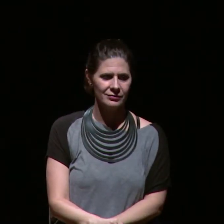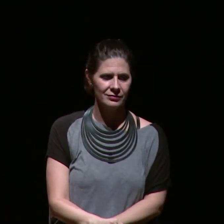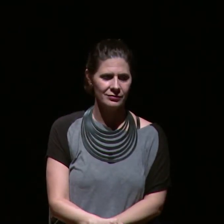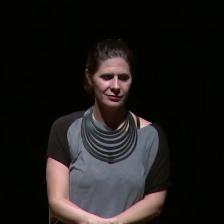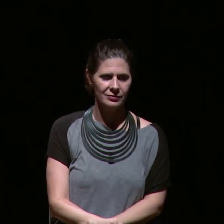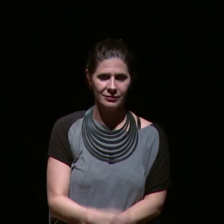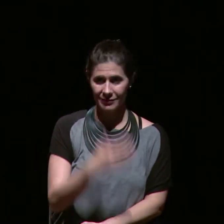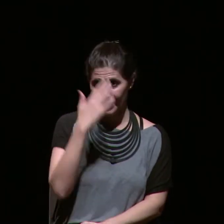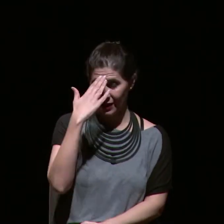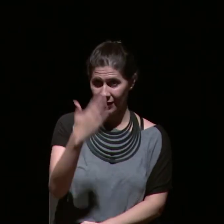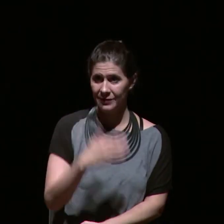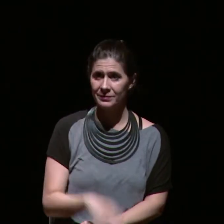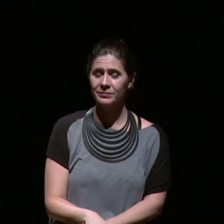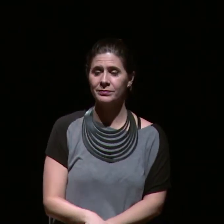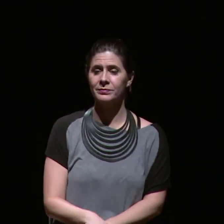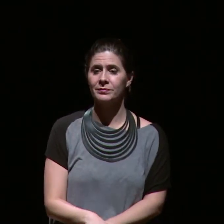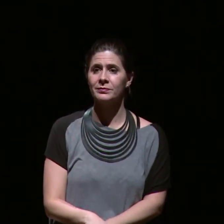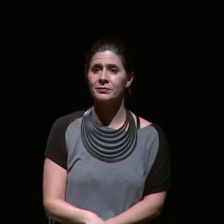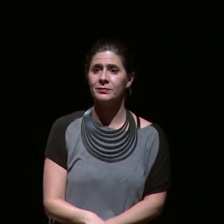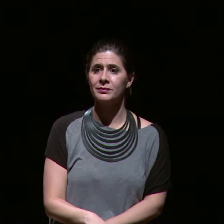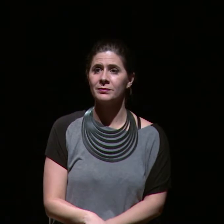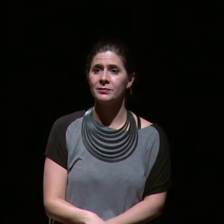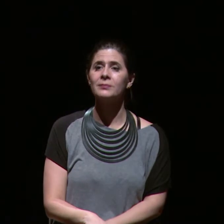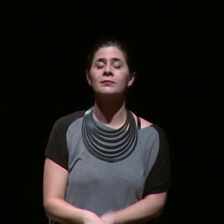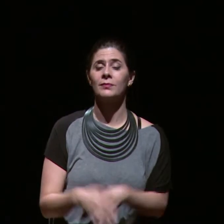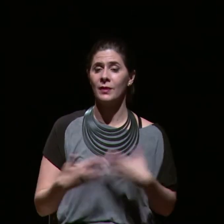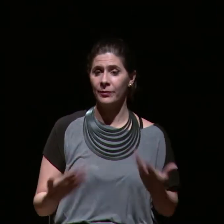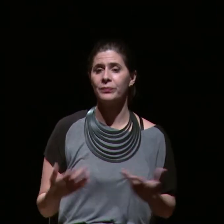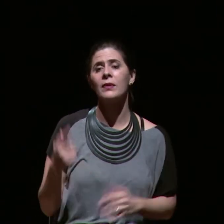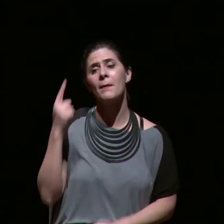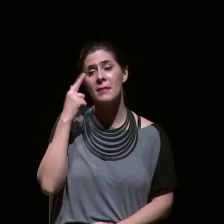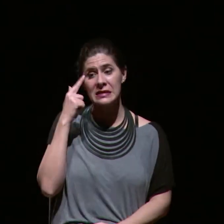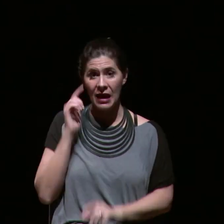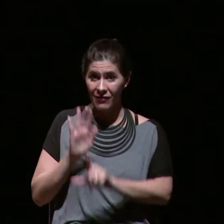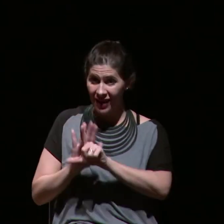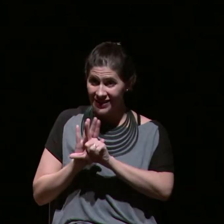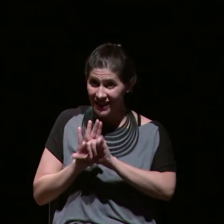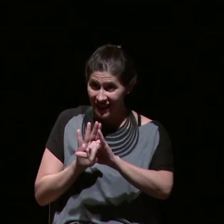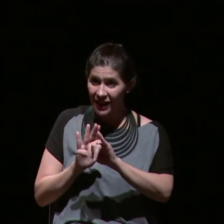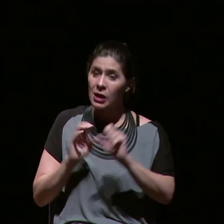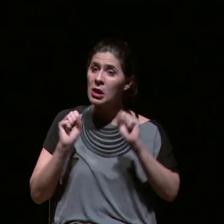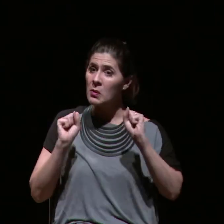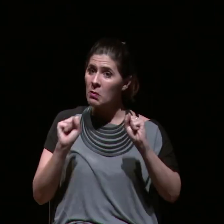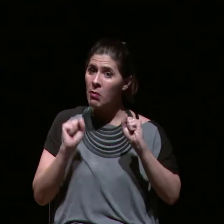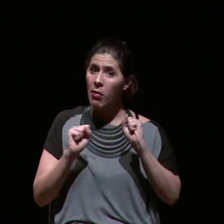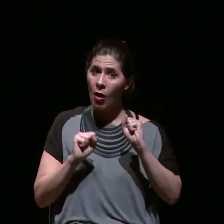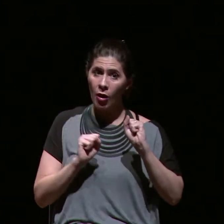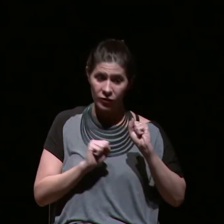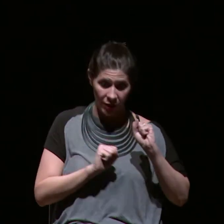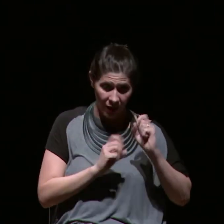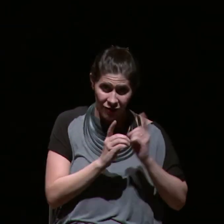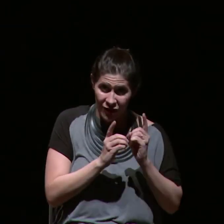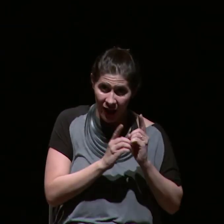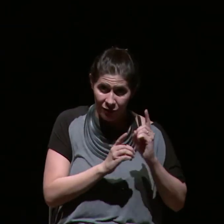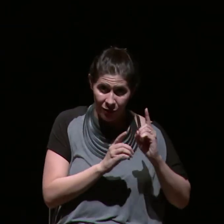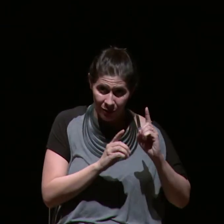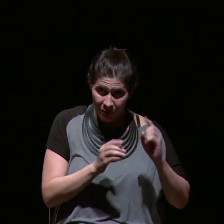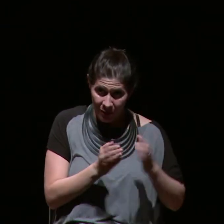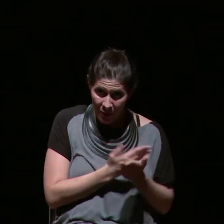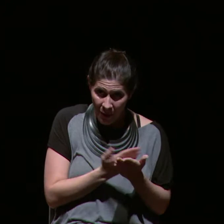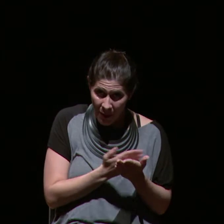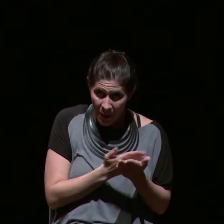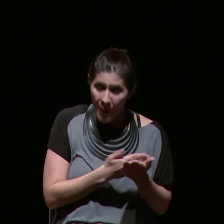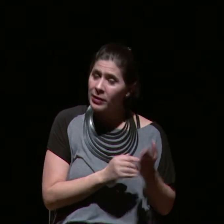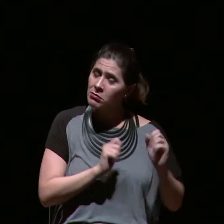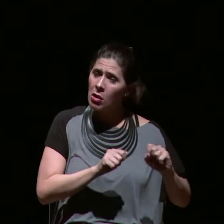Isso, obrigado. Inicialmente, almejava-se que esta lei alavancasse a reformulação destes materiais didáticos, sobretudo nas áreas